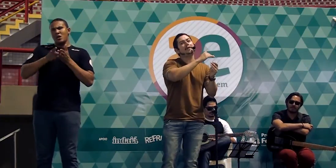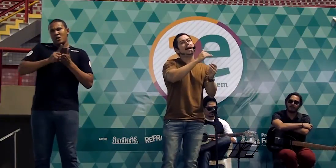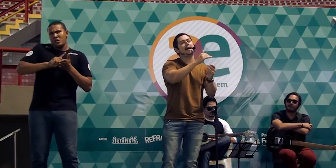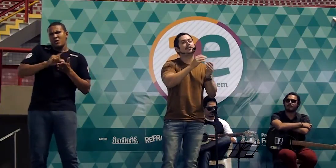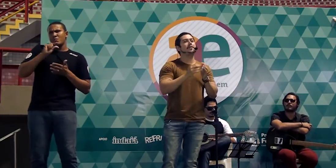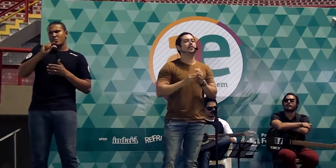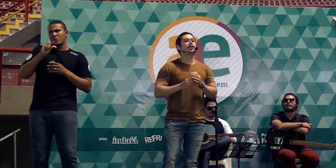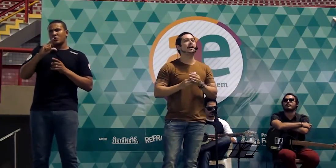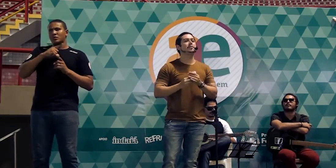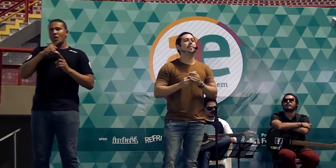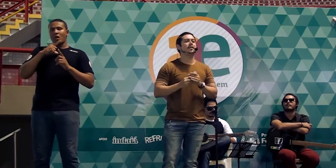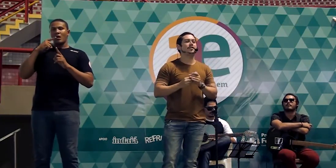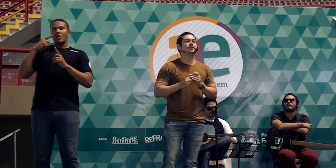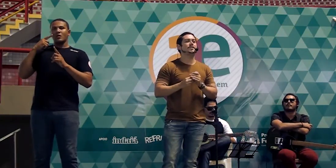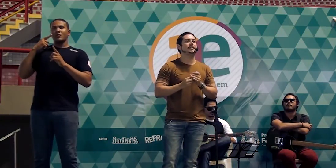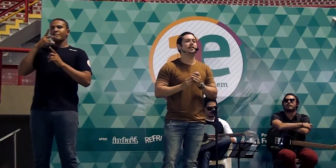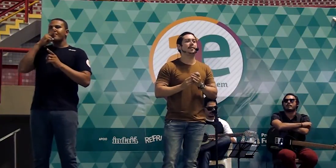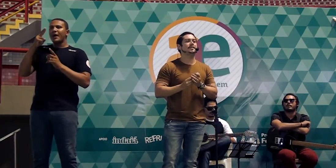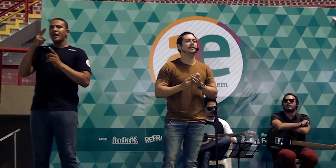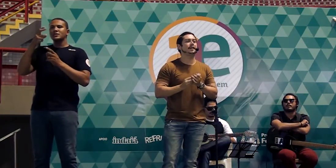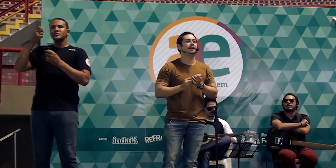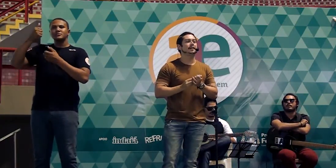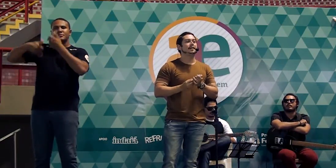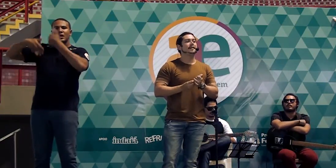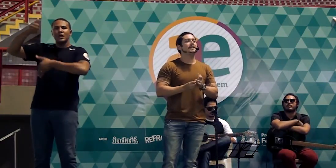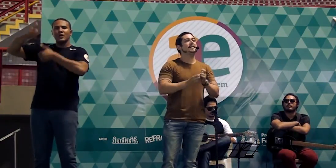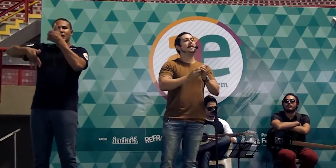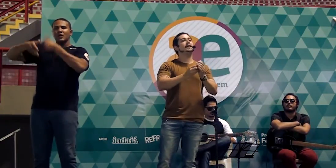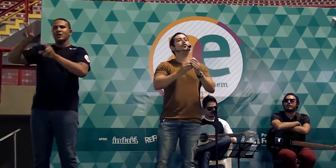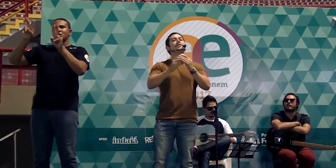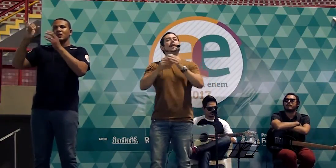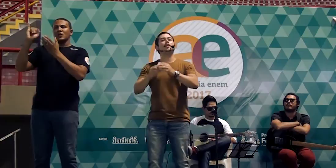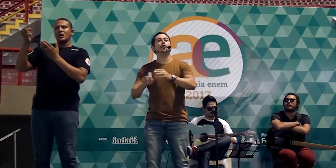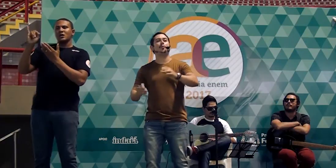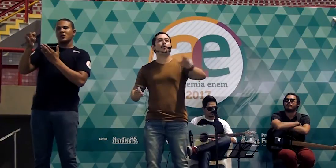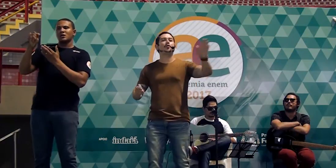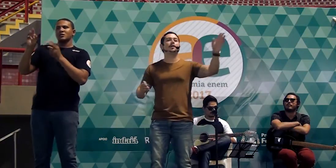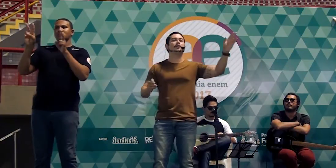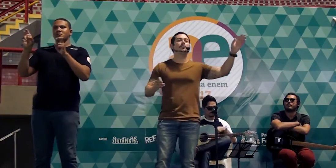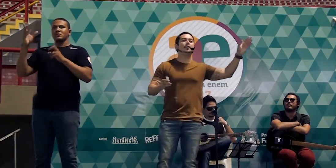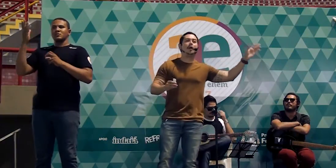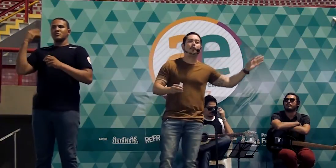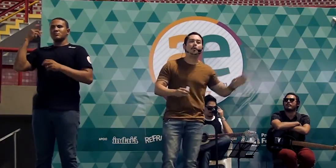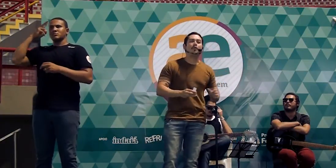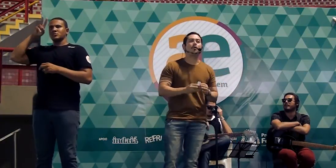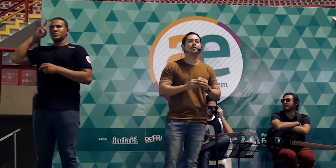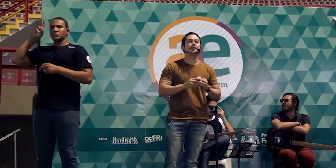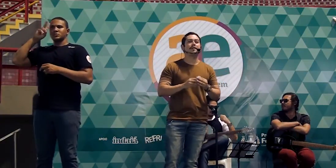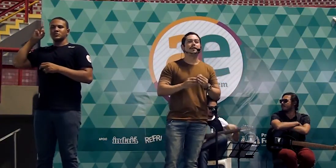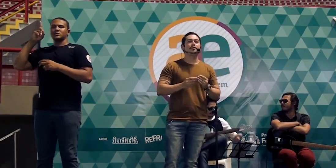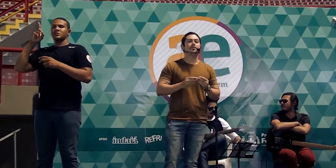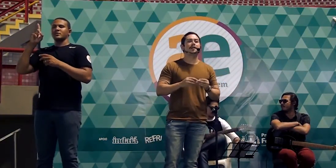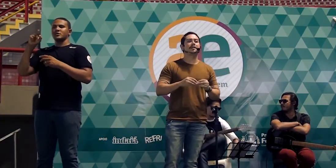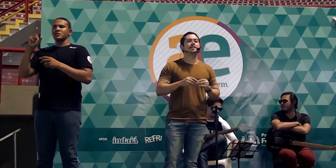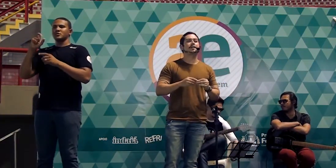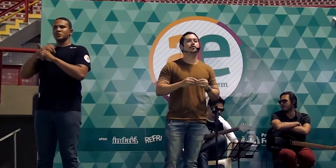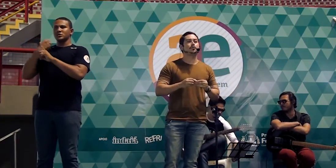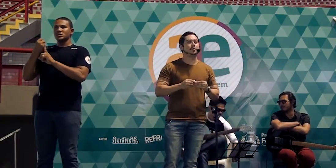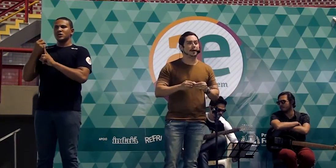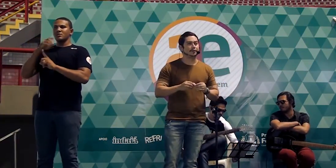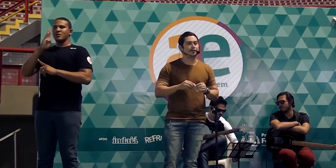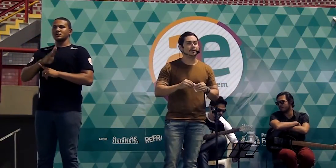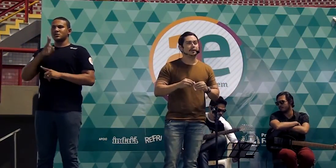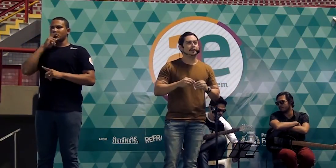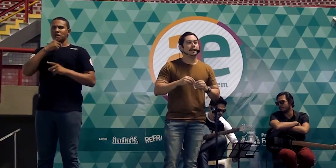faz tipo uma narrativa de grande parte da sociedade brasileira que saía do interior procurando alguma coisa nos grandes